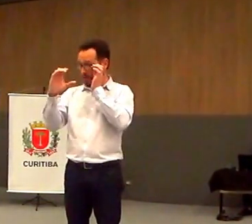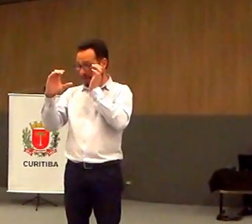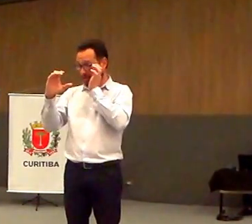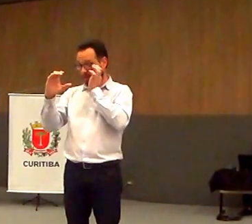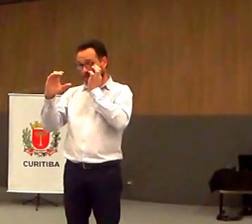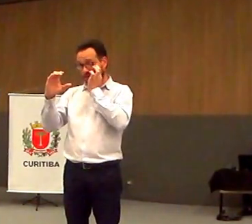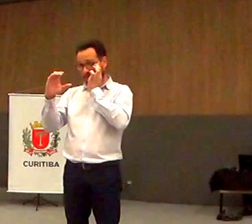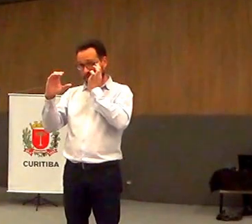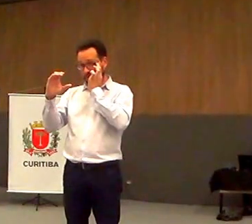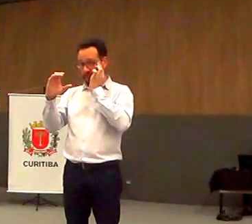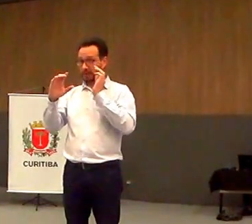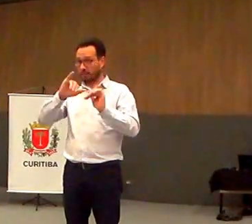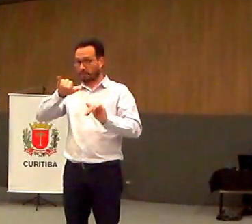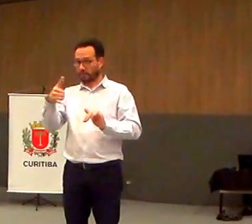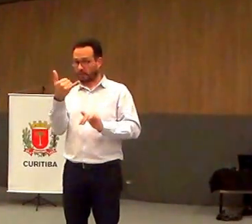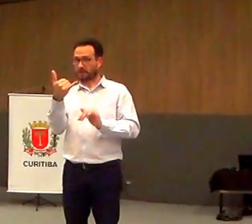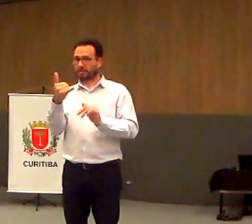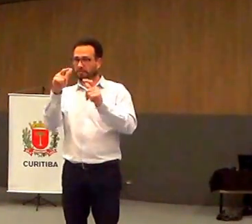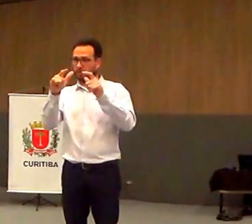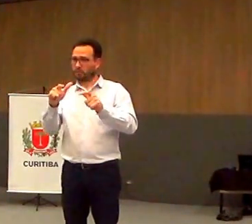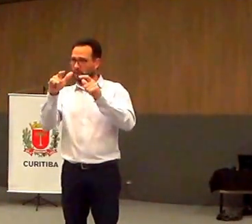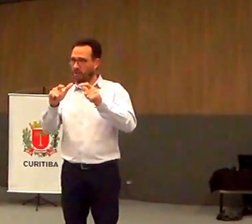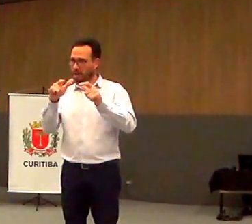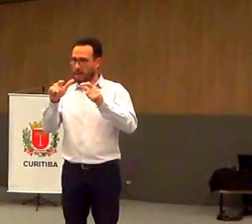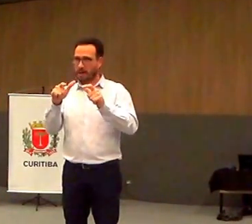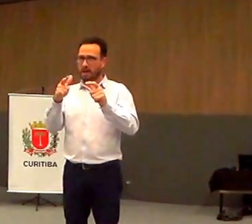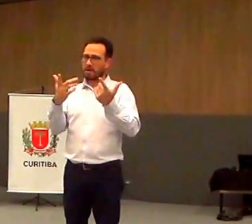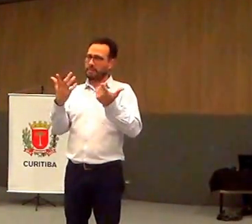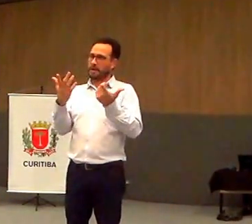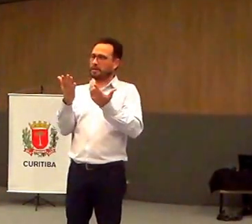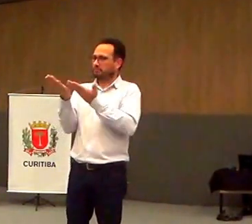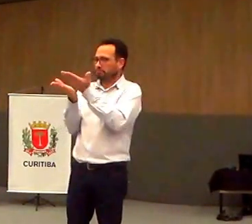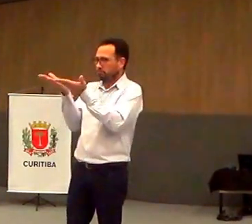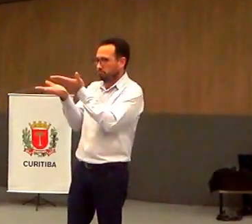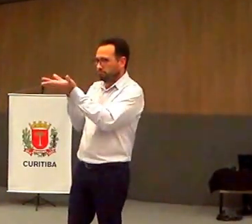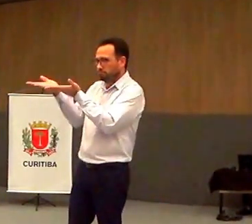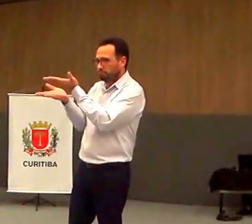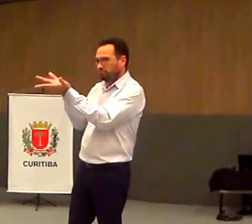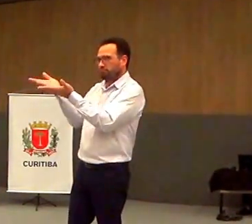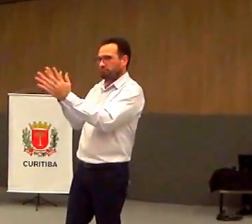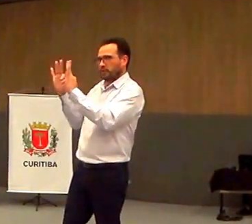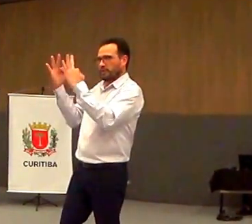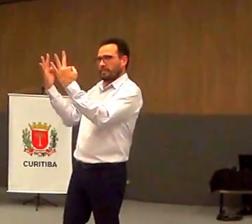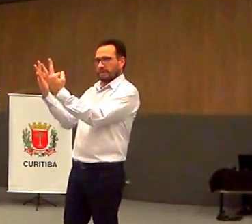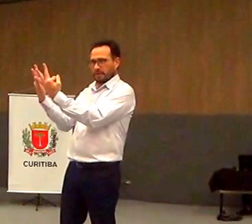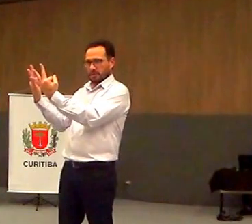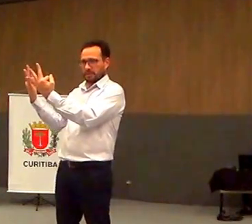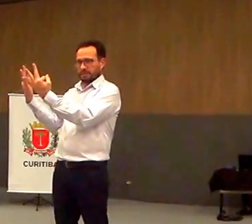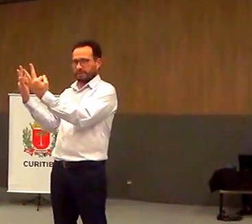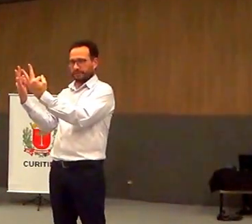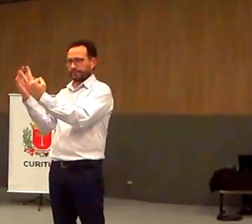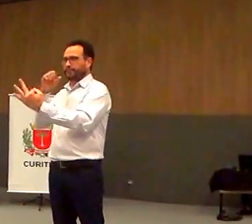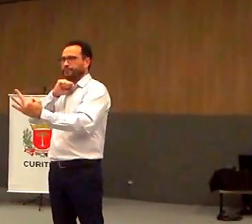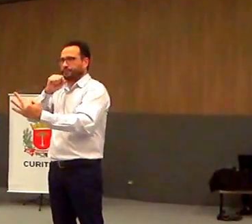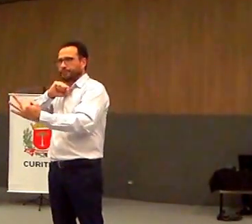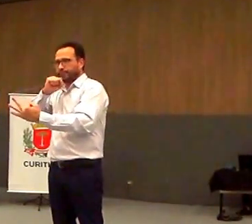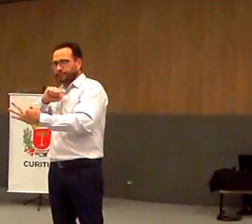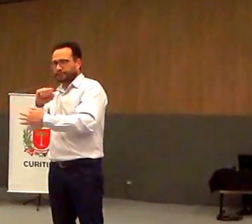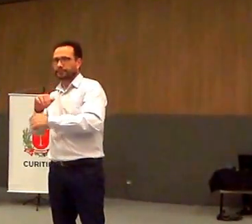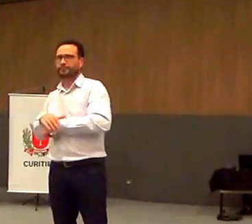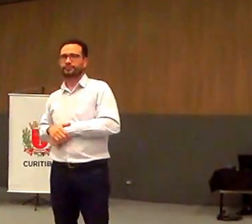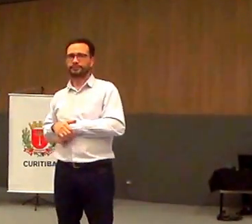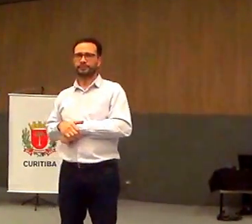pastoral, utilizamos essa estrutura da Igreja como base, né, para essa atuação da pastoral da pessoa idosa. Como foi comentado, a